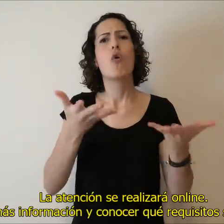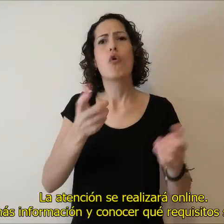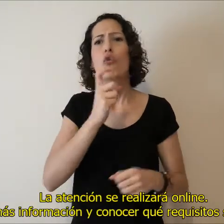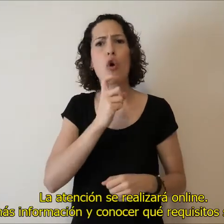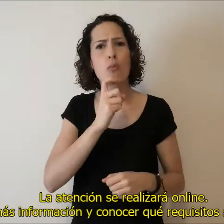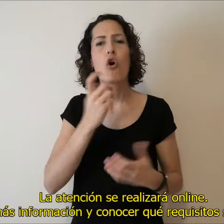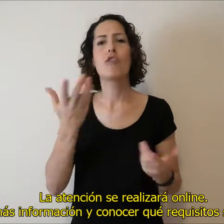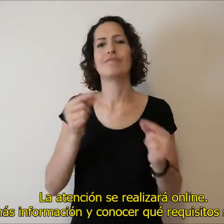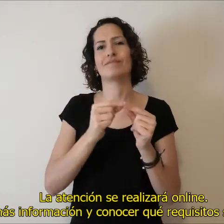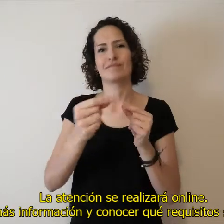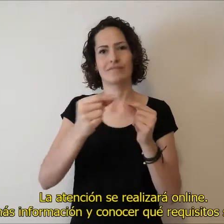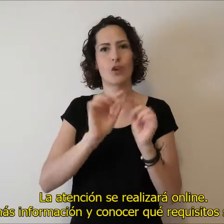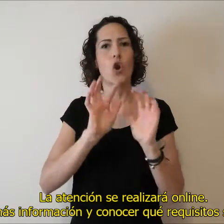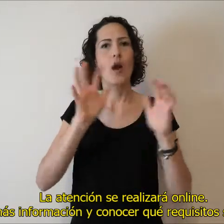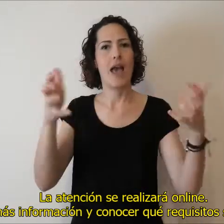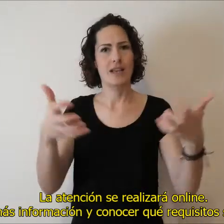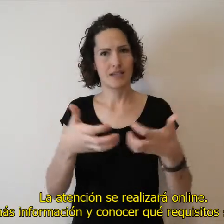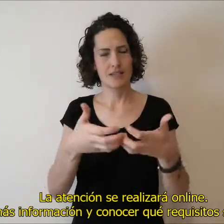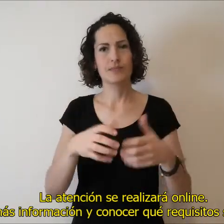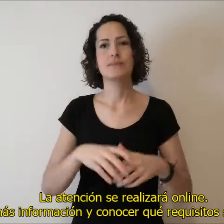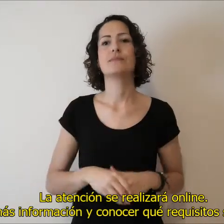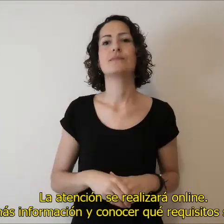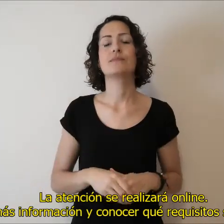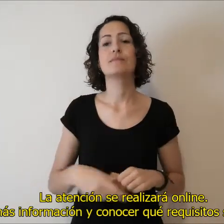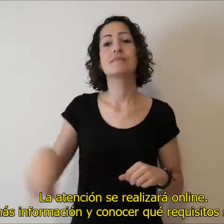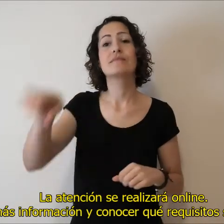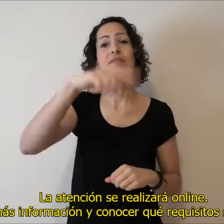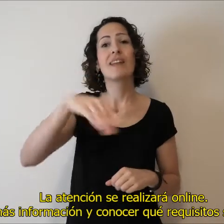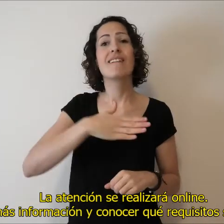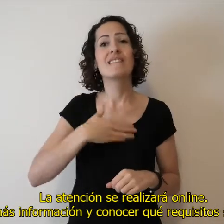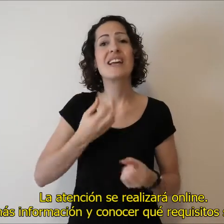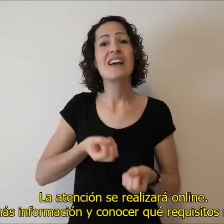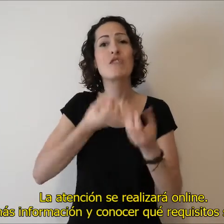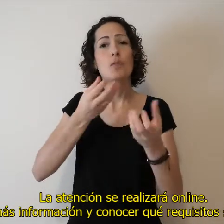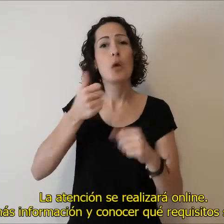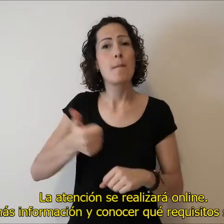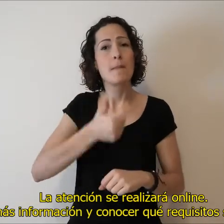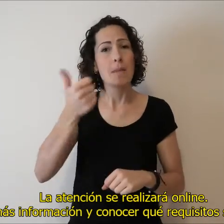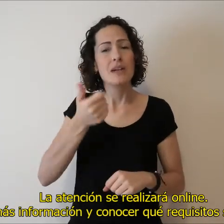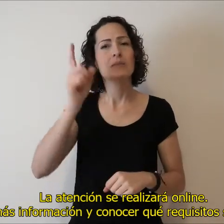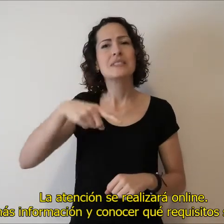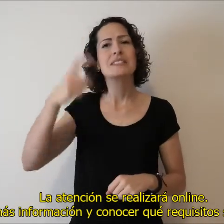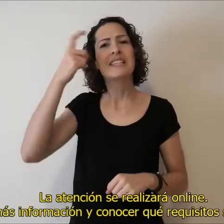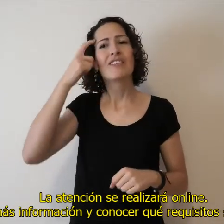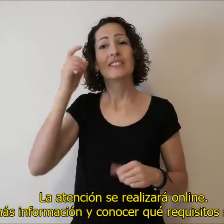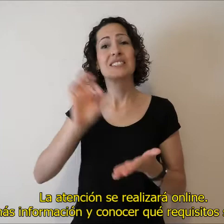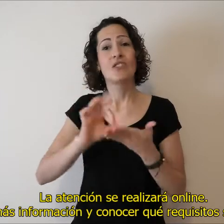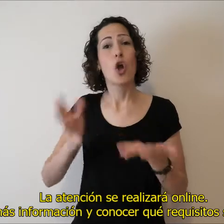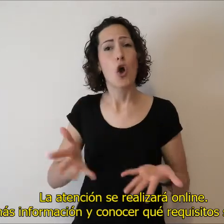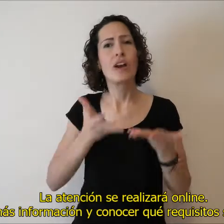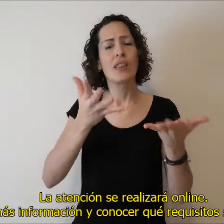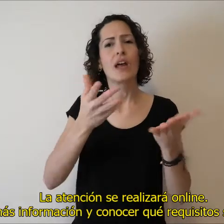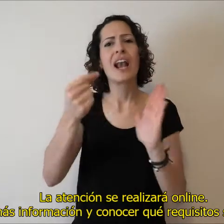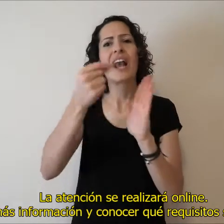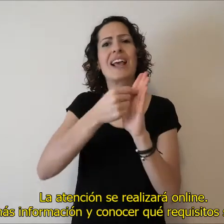atención se realizará online para más información y conocer qué requisitos se